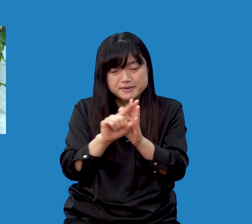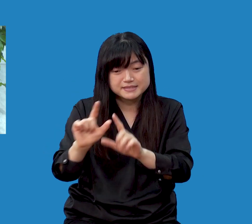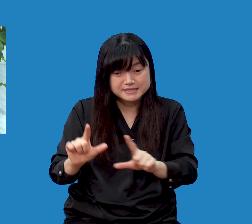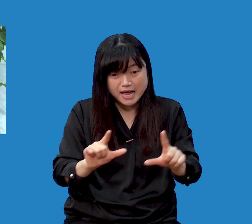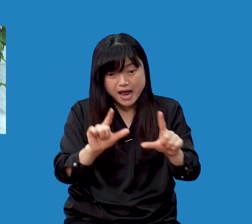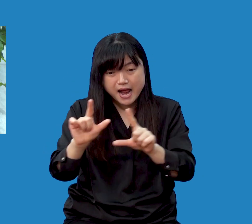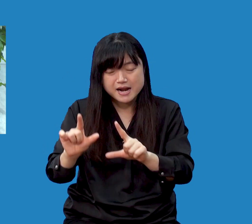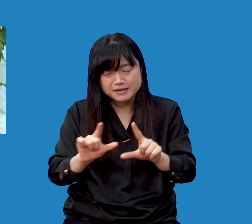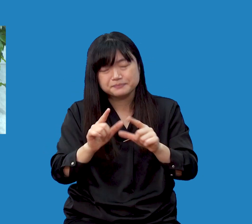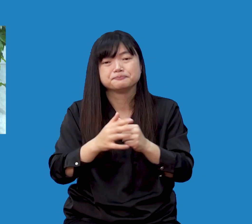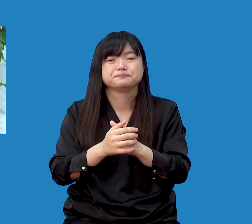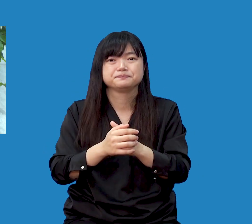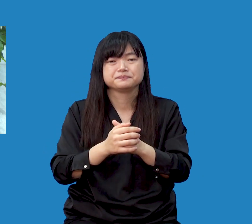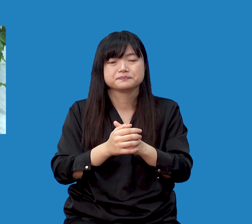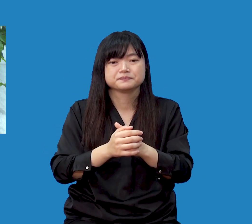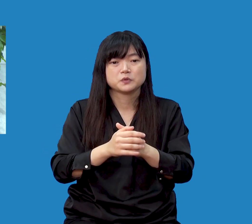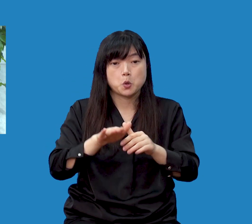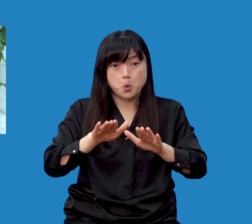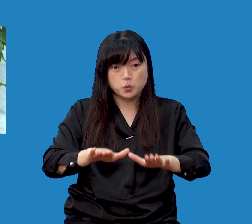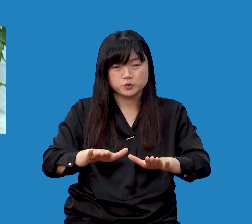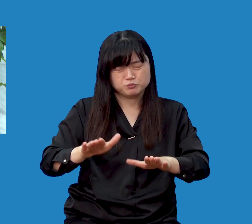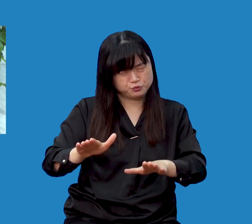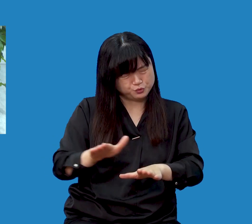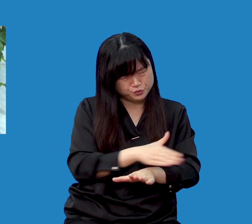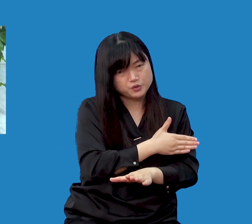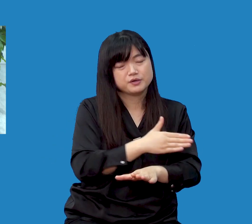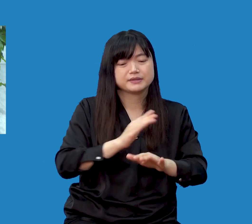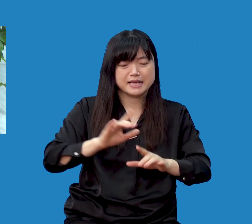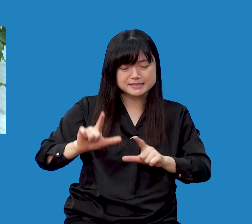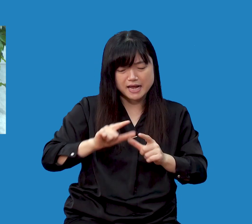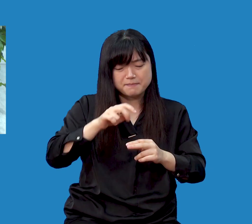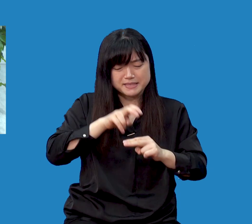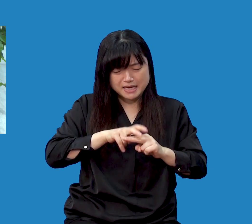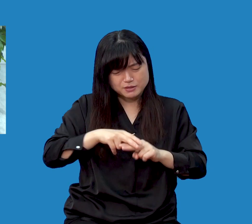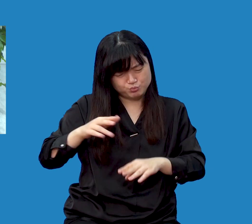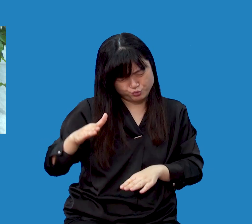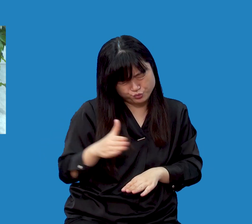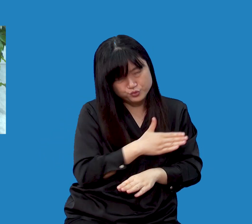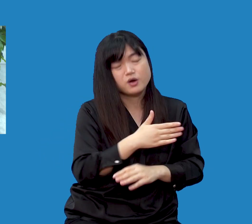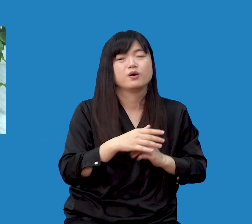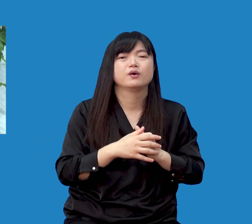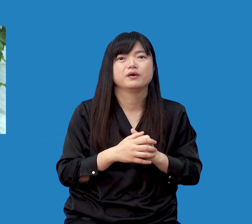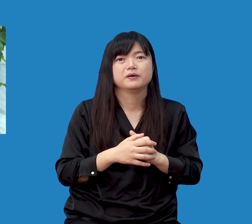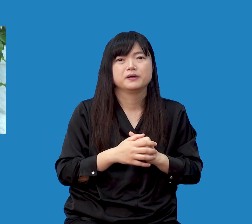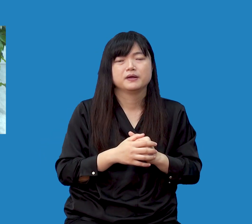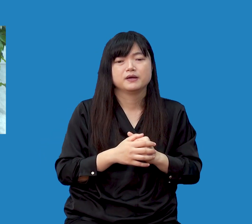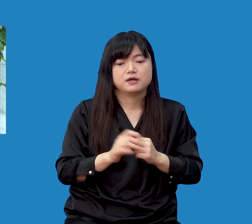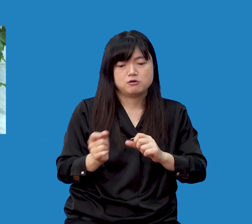삶을 오늘 이곳에서부터, 오늘 내 삶의 자리에서부터